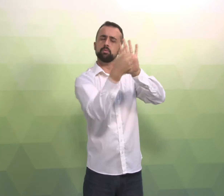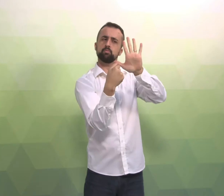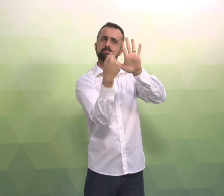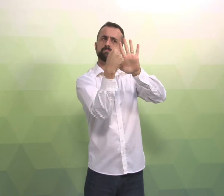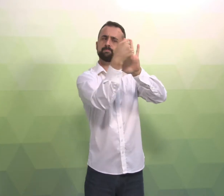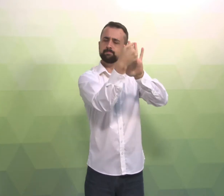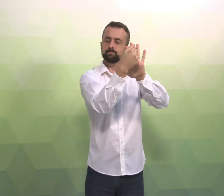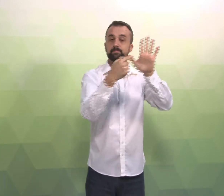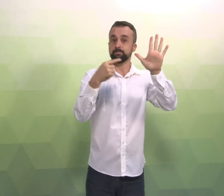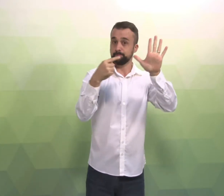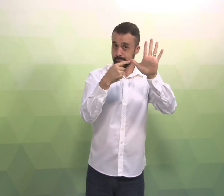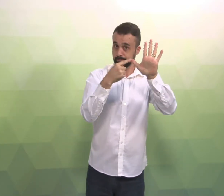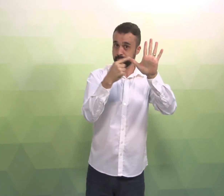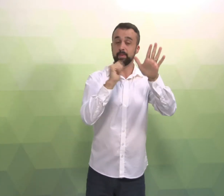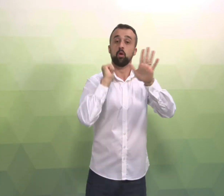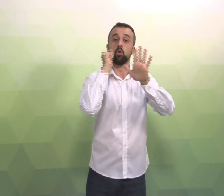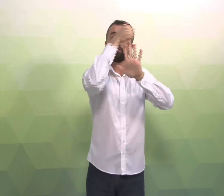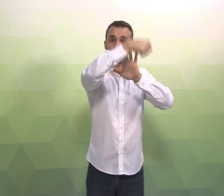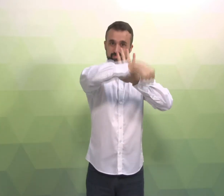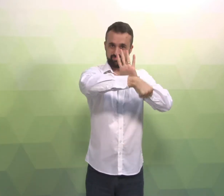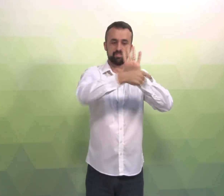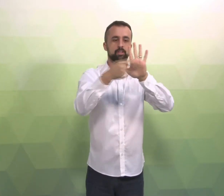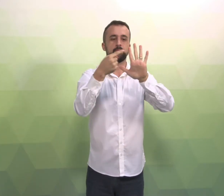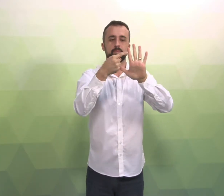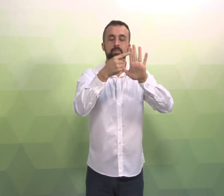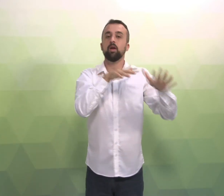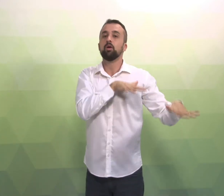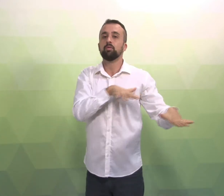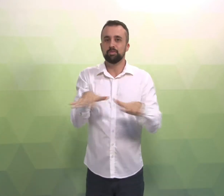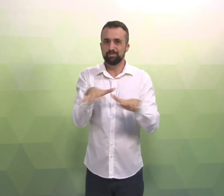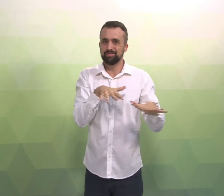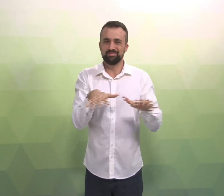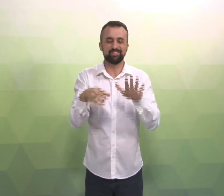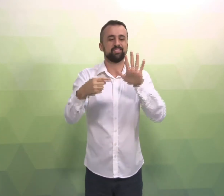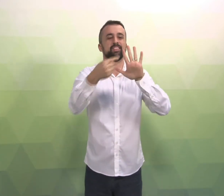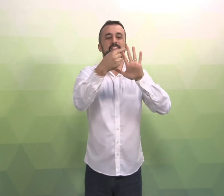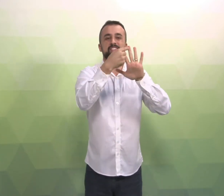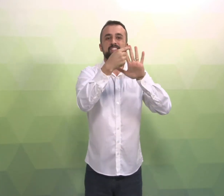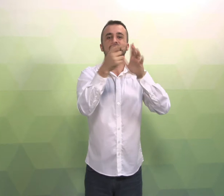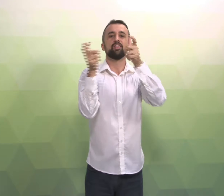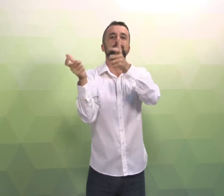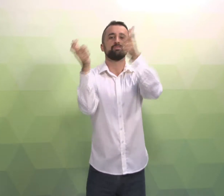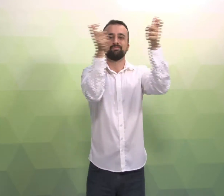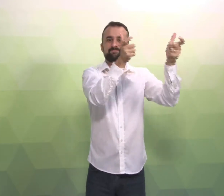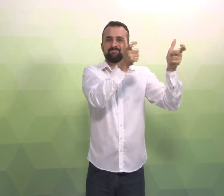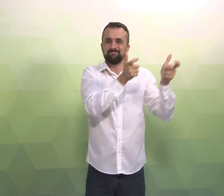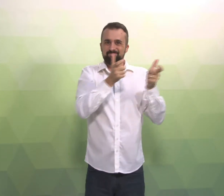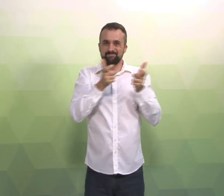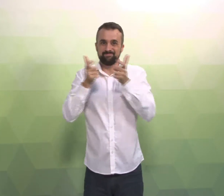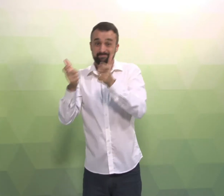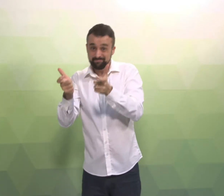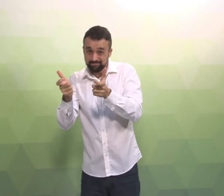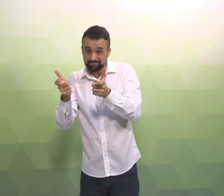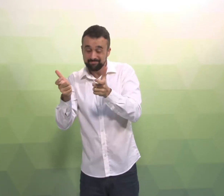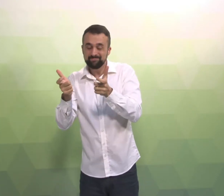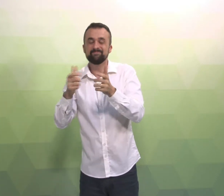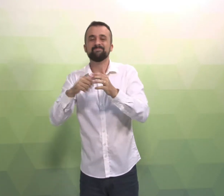Os 3 primeiros parâmetros definidos foram configuração de mão, movimento